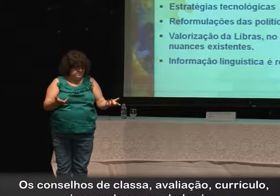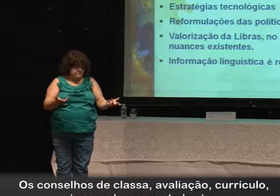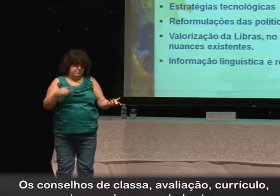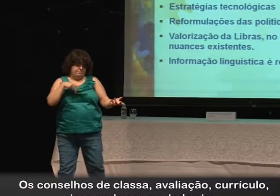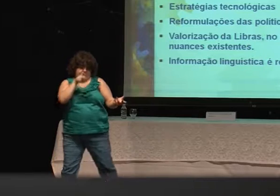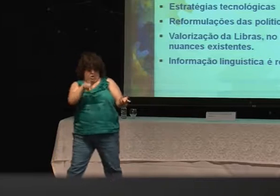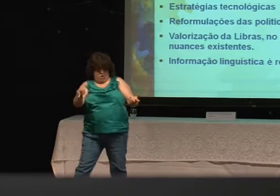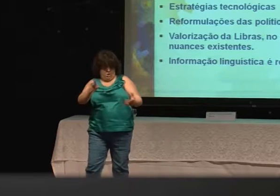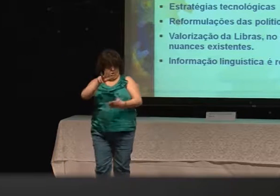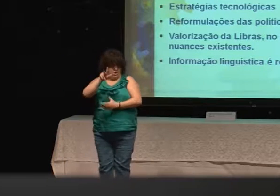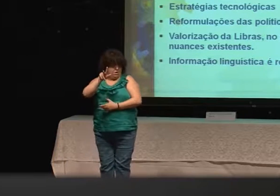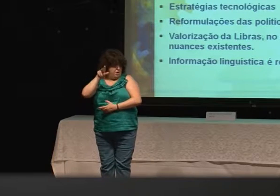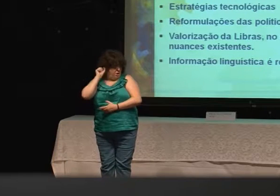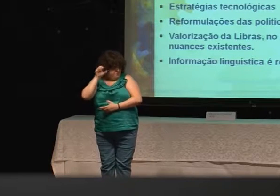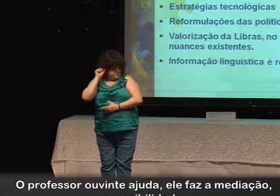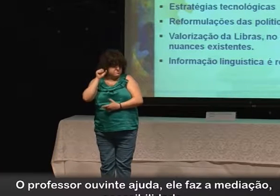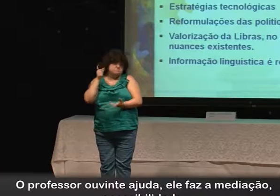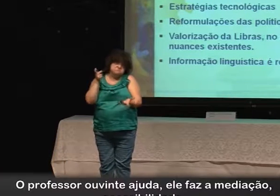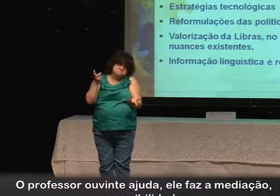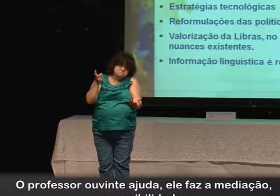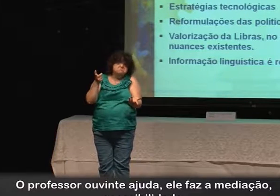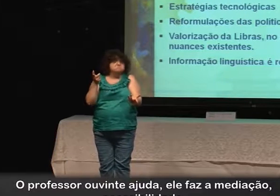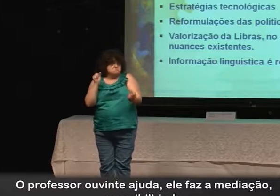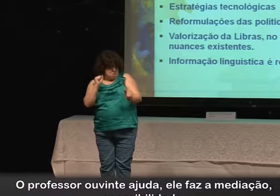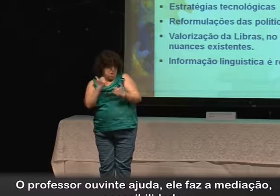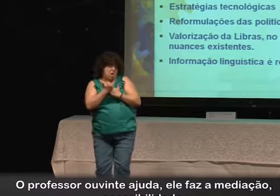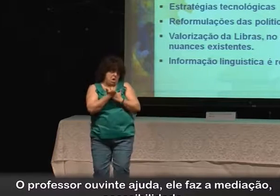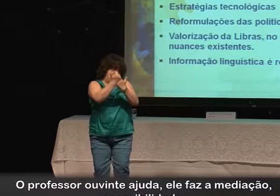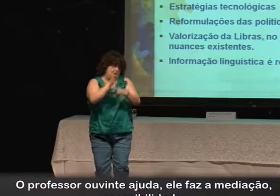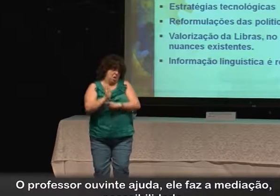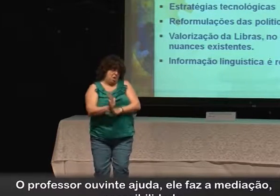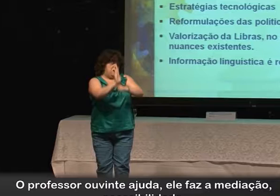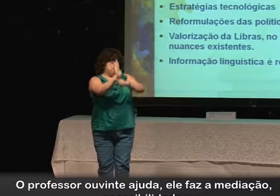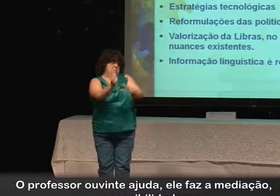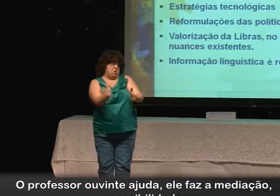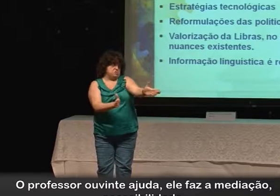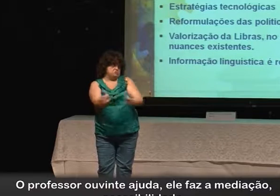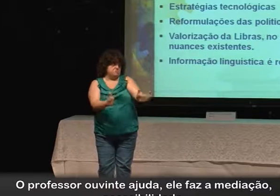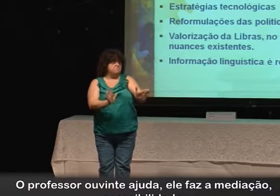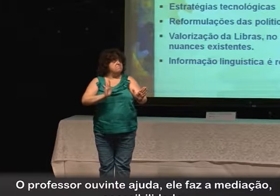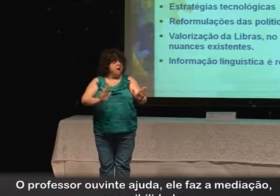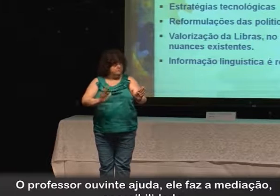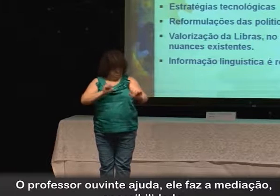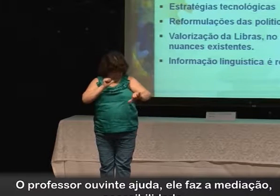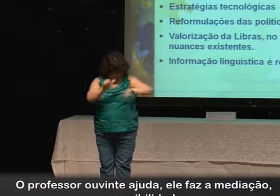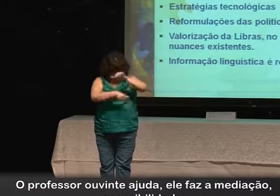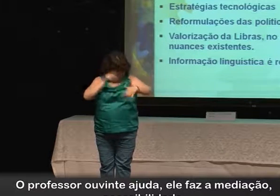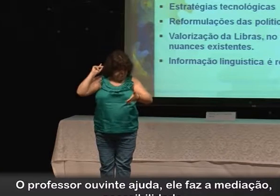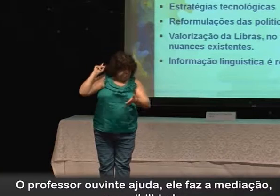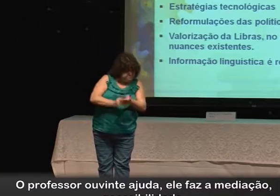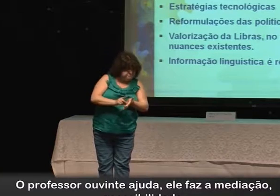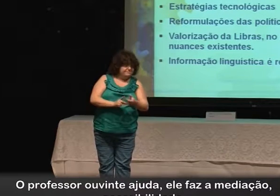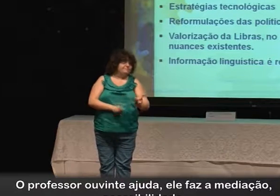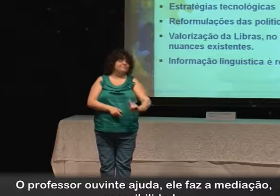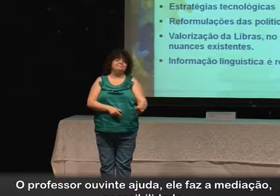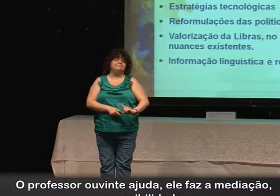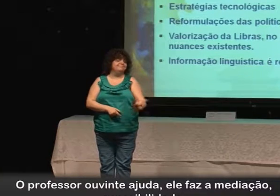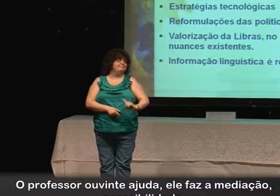sim. O professor ouvinte, ele ajuda, ele faz a mediação, a